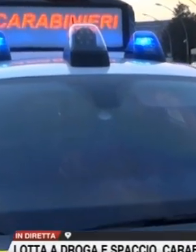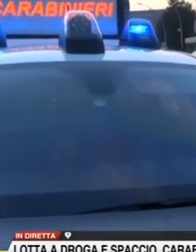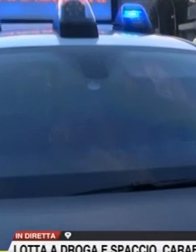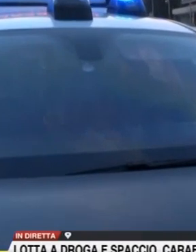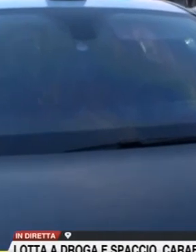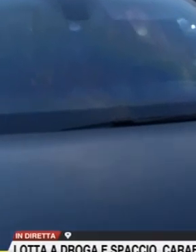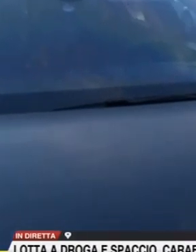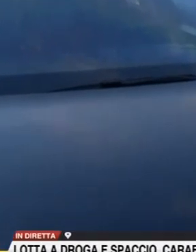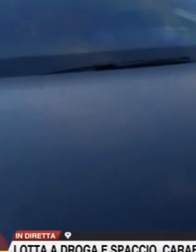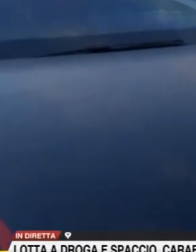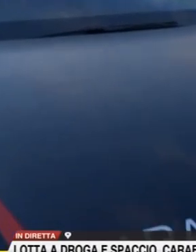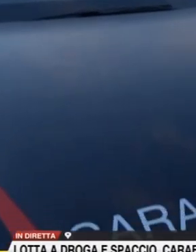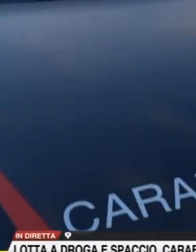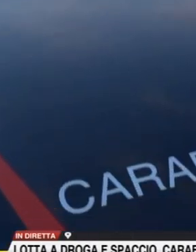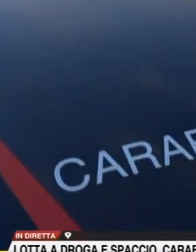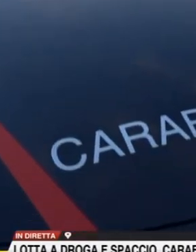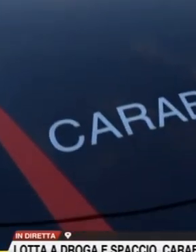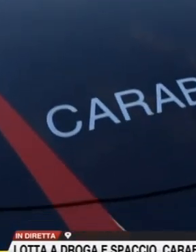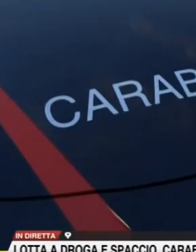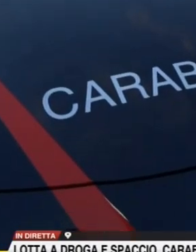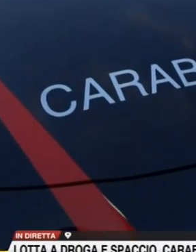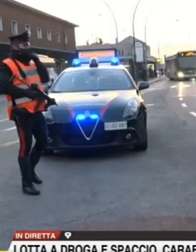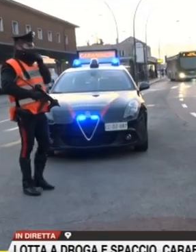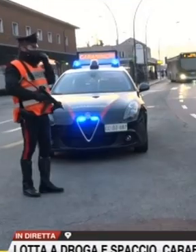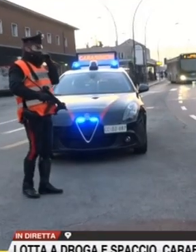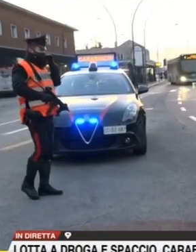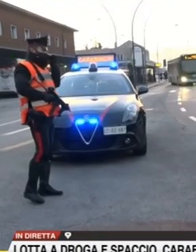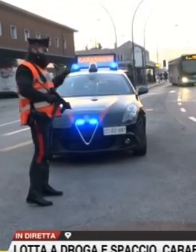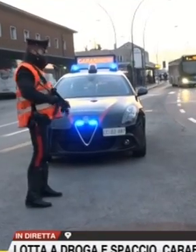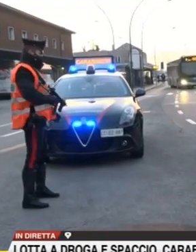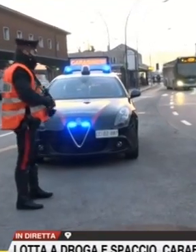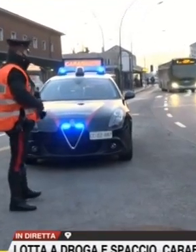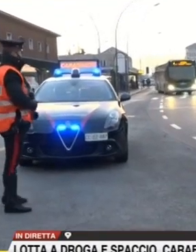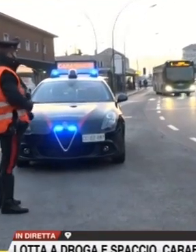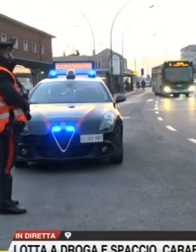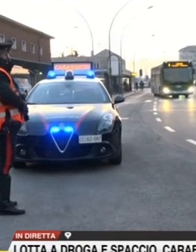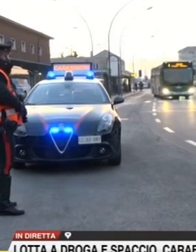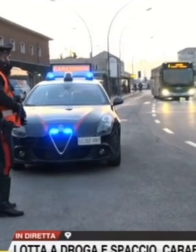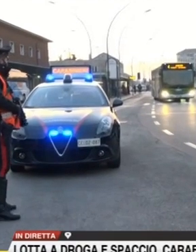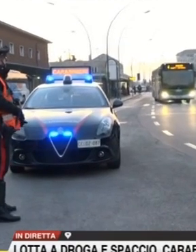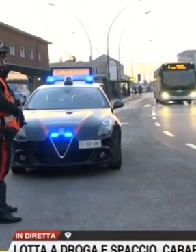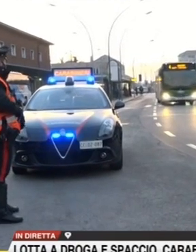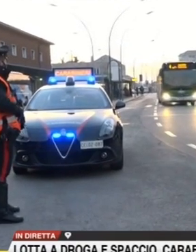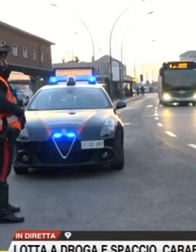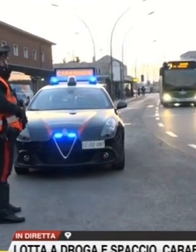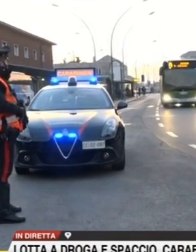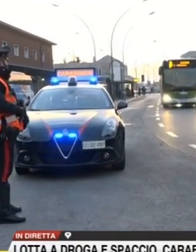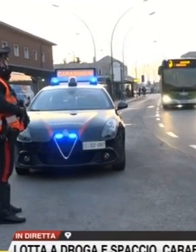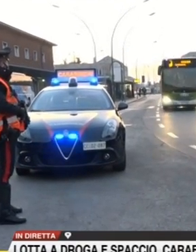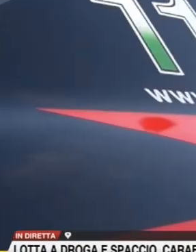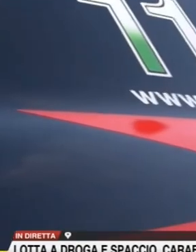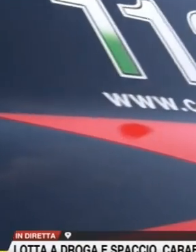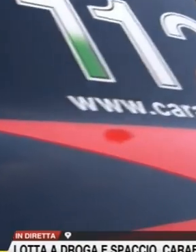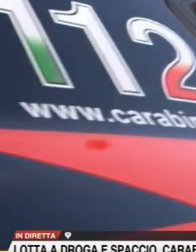deriva dal fatto di diventare dipendenti dalle sostanze. Quindi metterei le due cose in una stessa... in uno